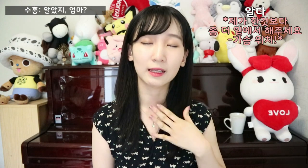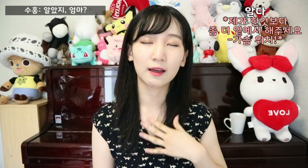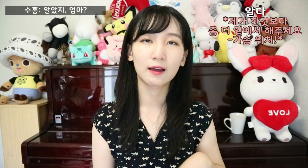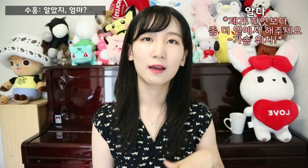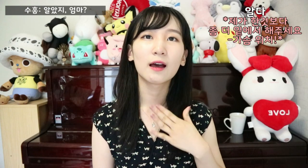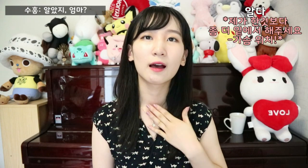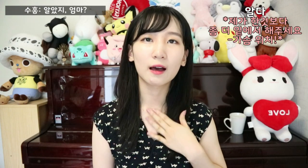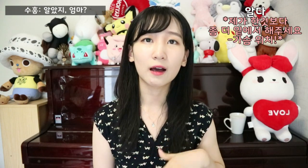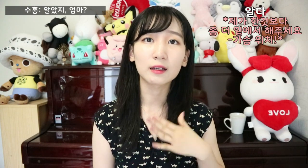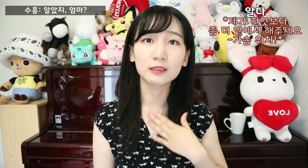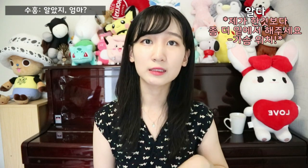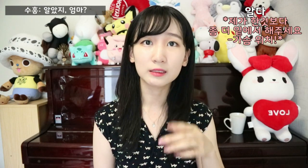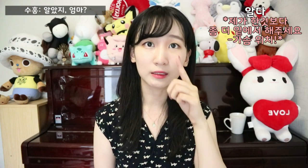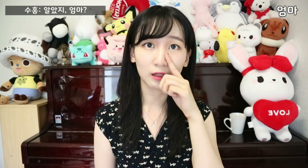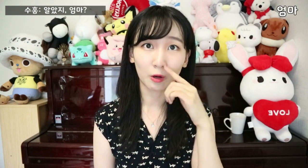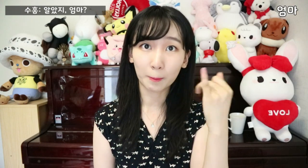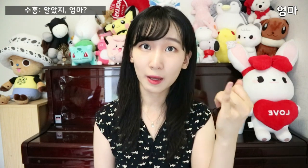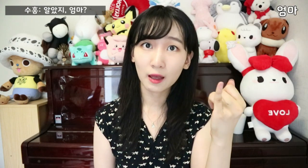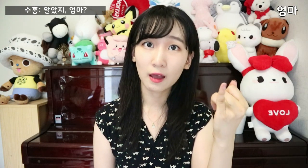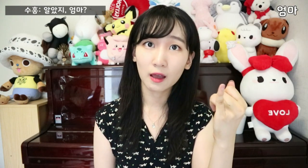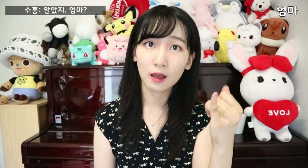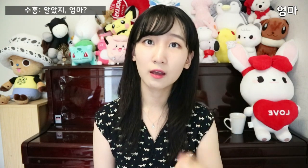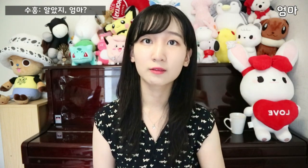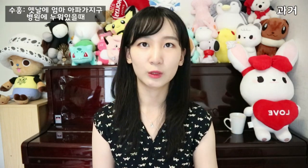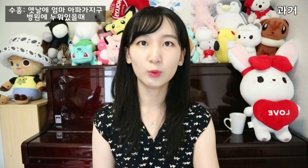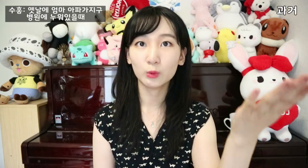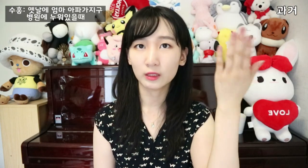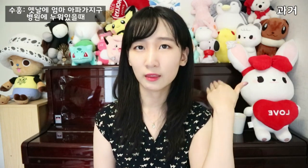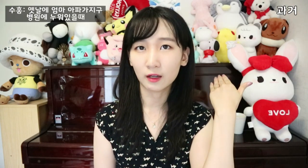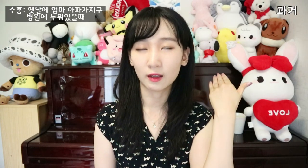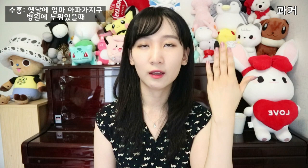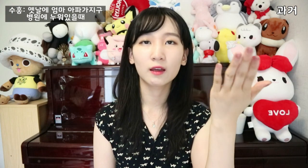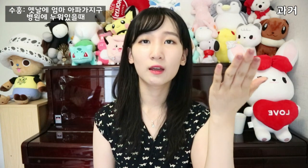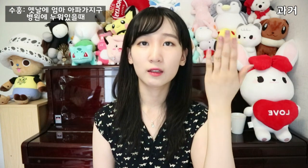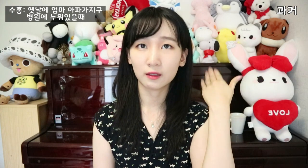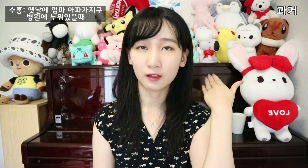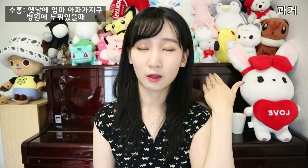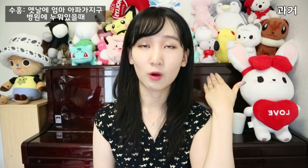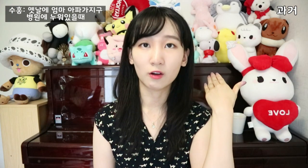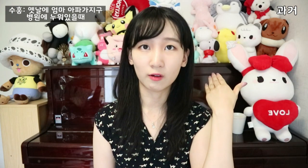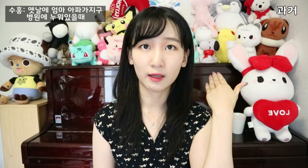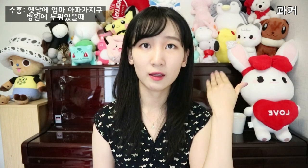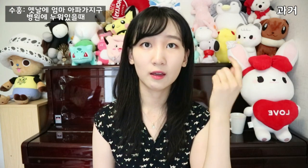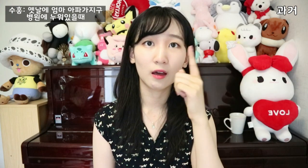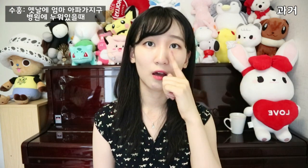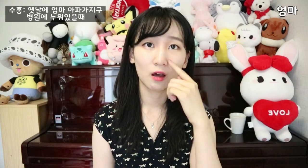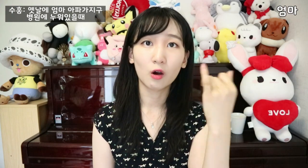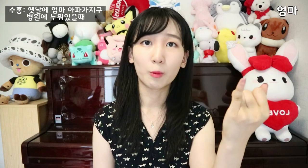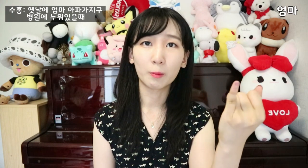알다. 알았지, 엄마? 그리고 옛날에. 옛날에, 과거에